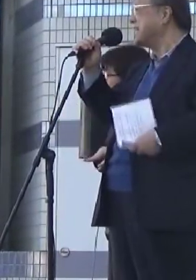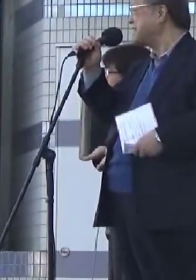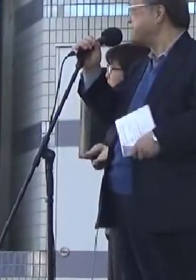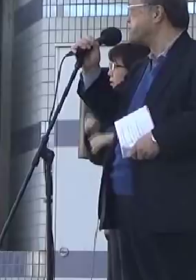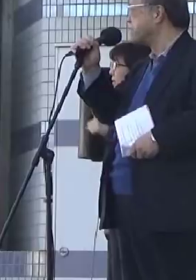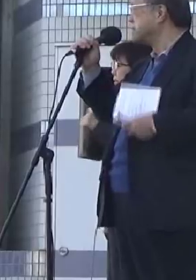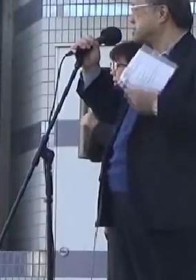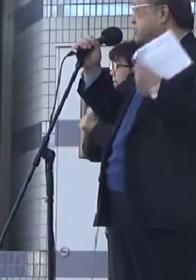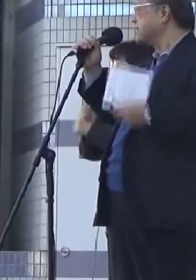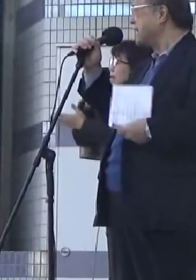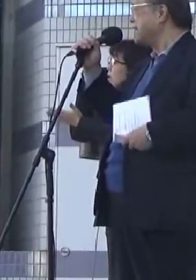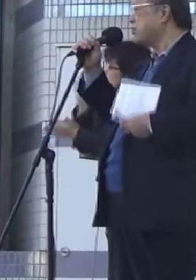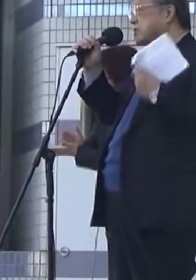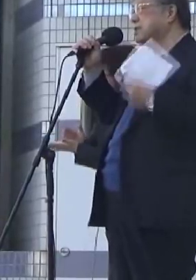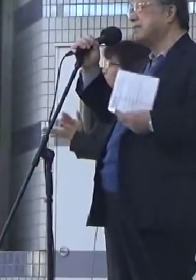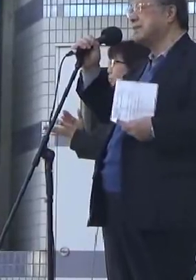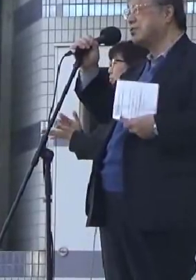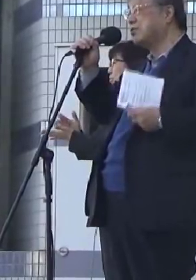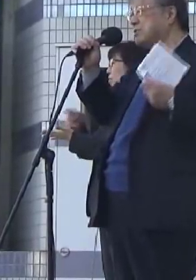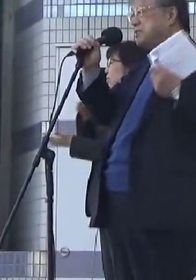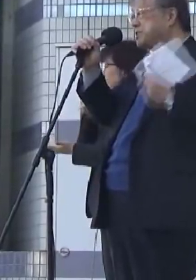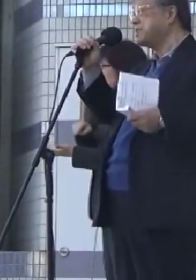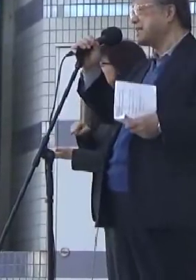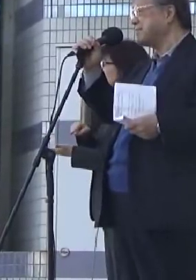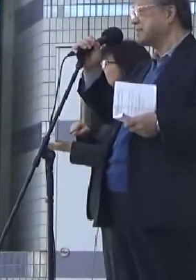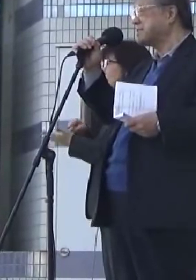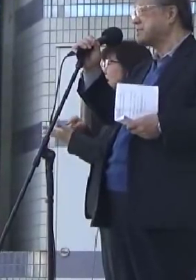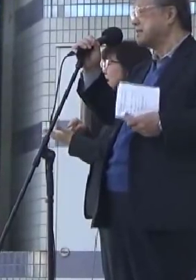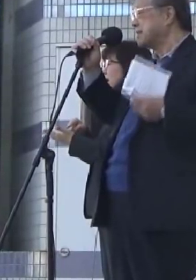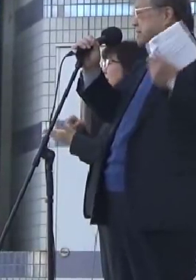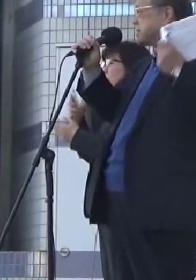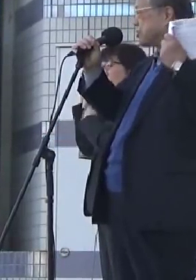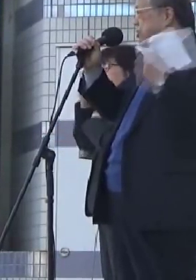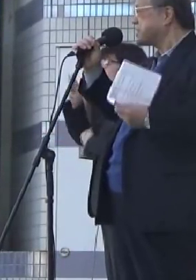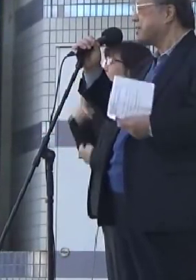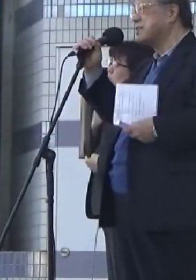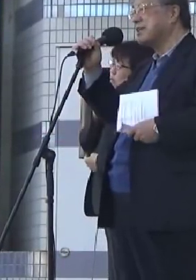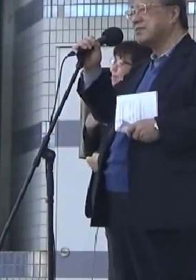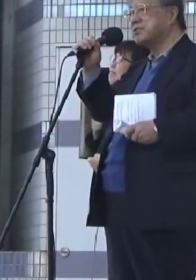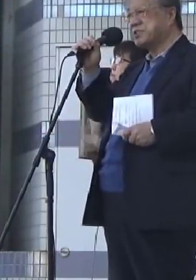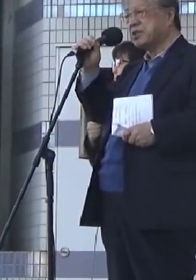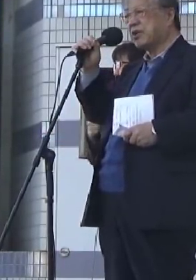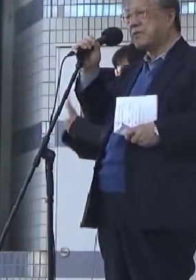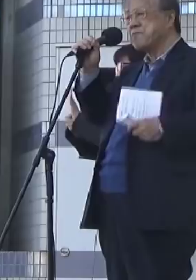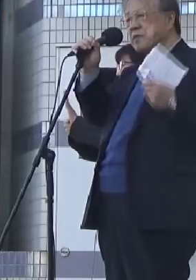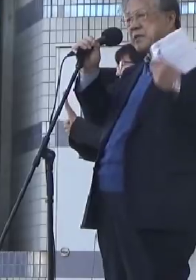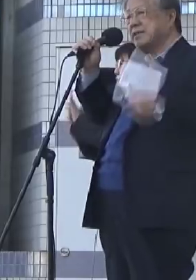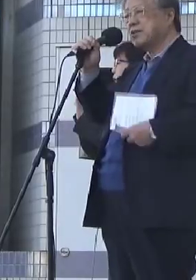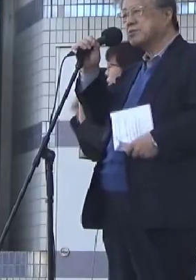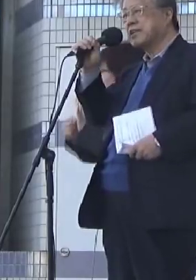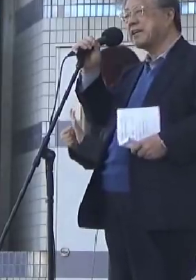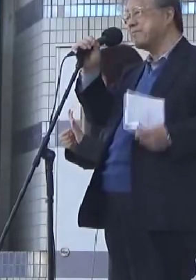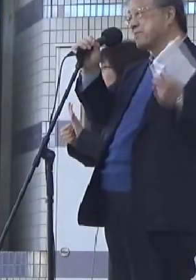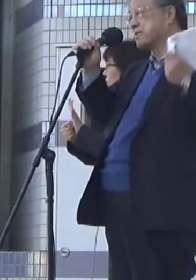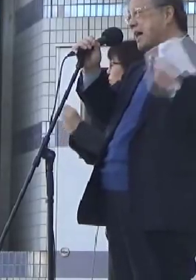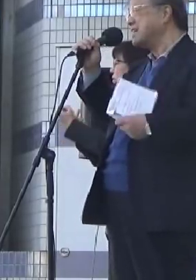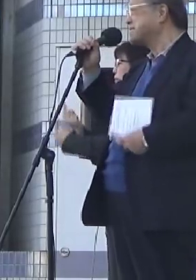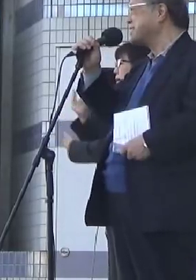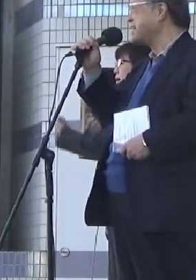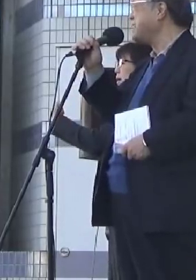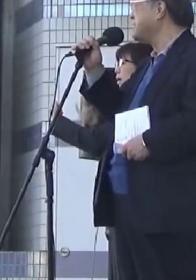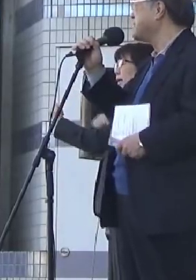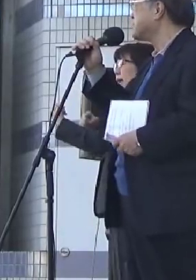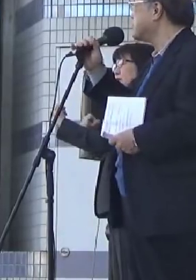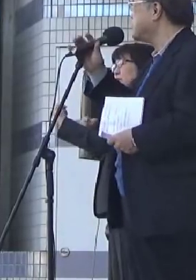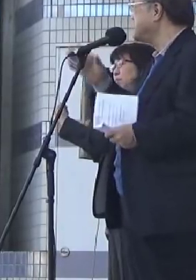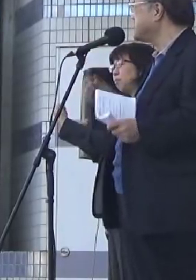設をさせない、それが沖縄の意思であります。 そうした沖縄の意思を権力で弾